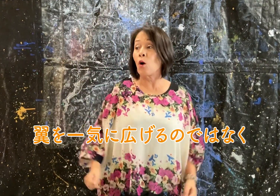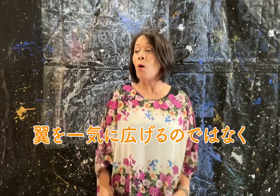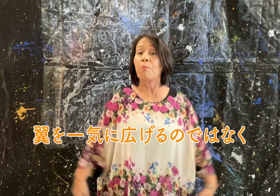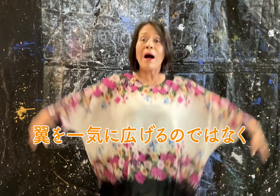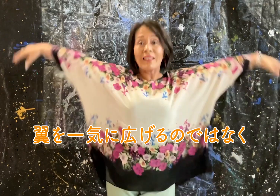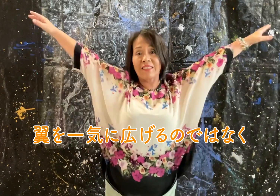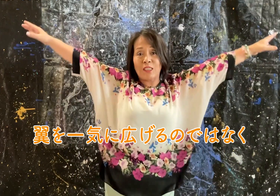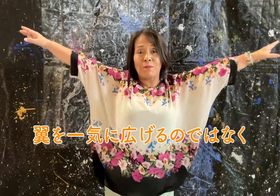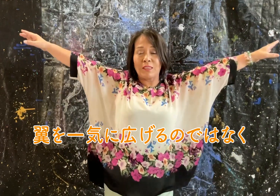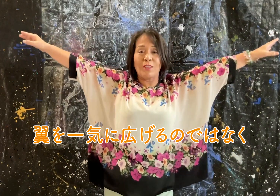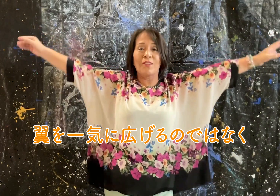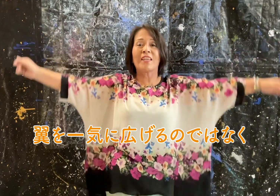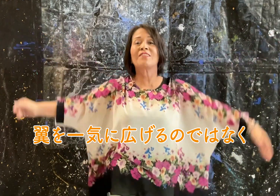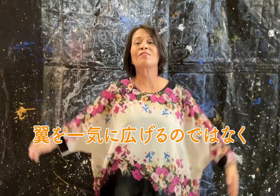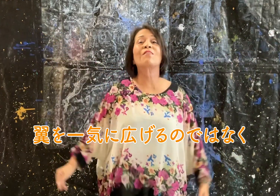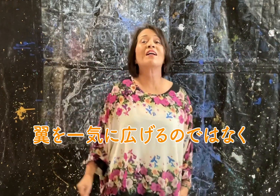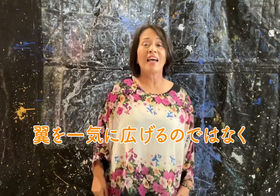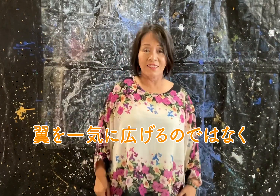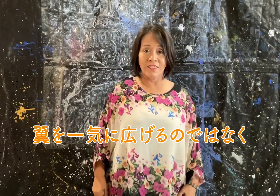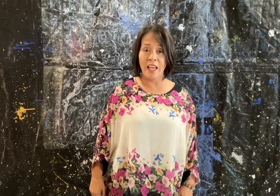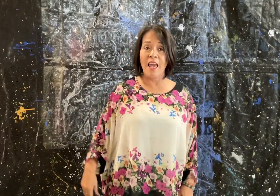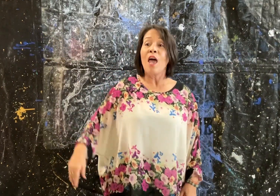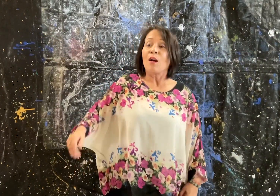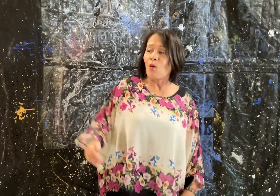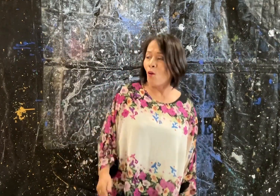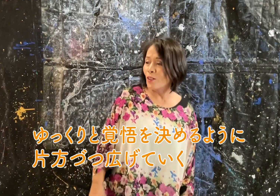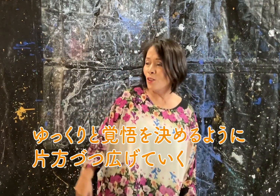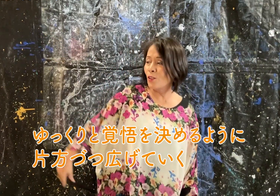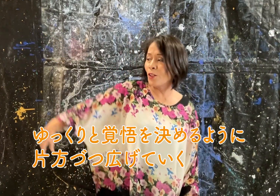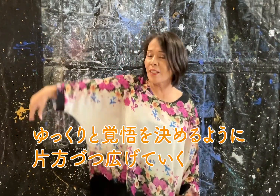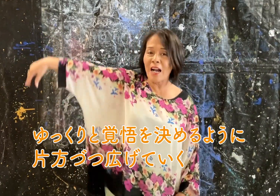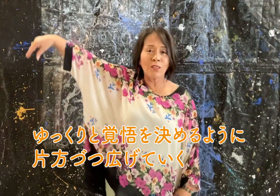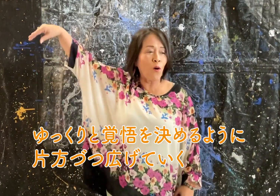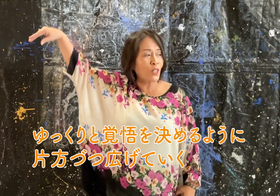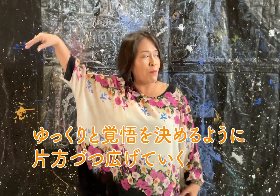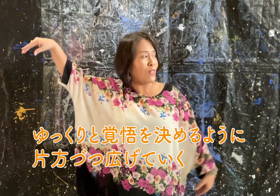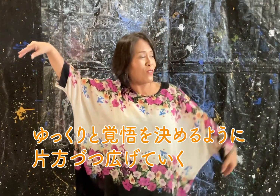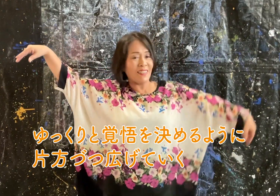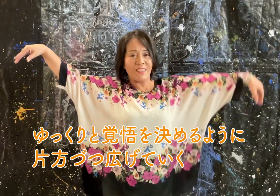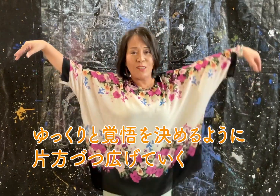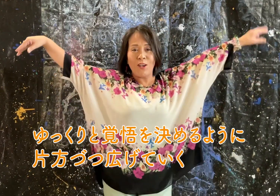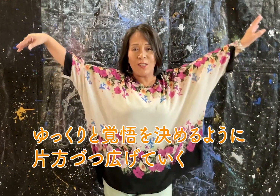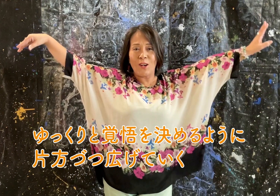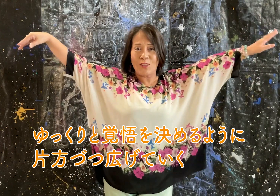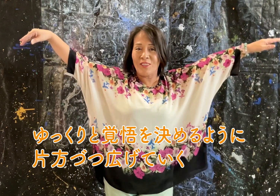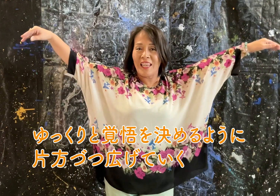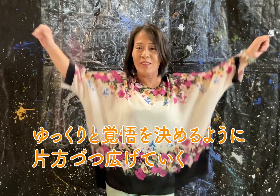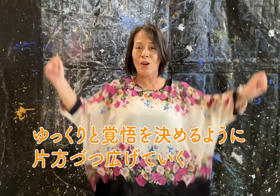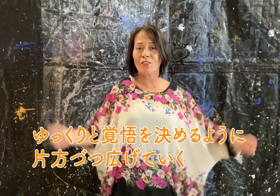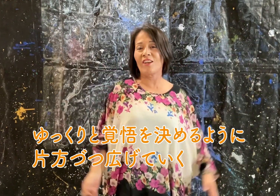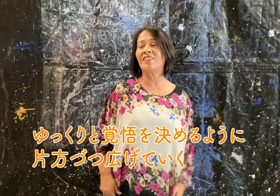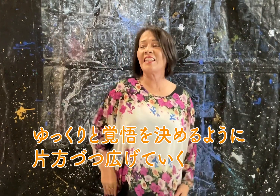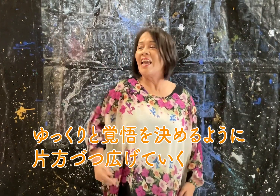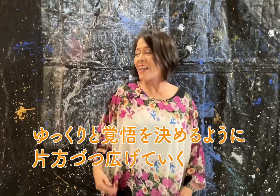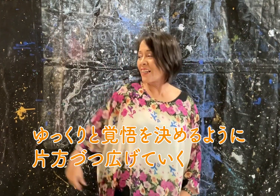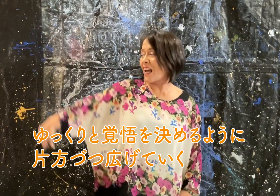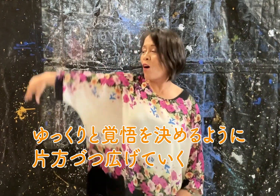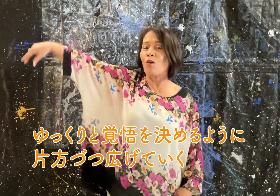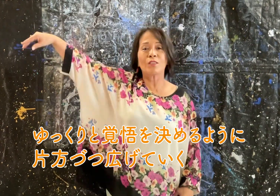バッて翼を広げるのではなくてゆっくり覚悟を決めるように行くよ行くよ飛んでいくよのように片方